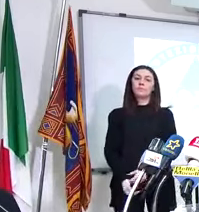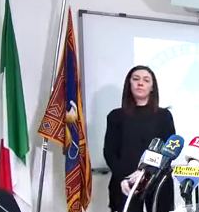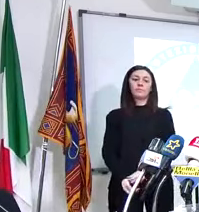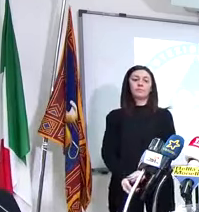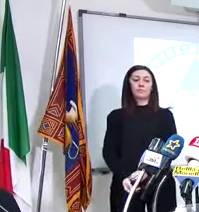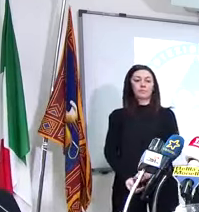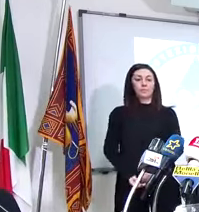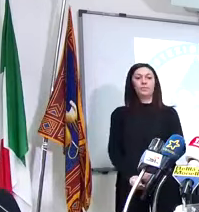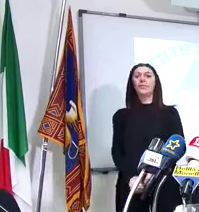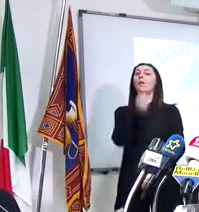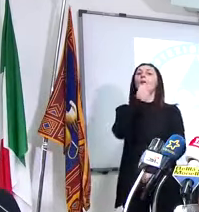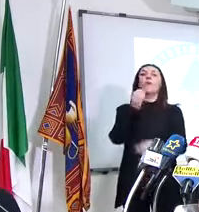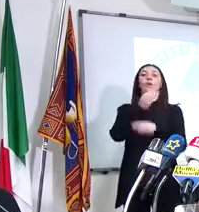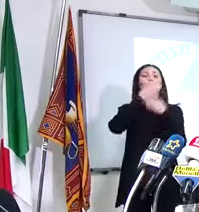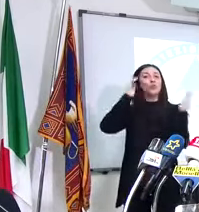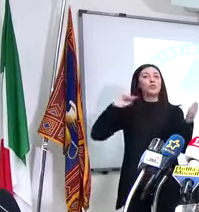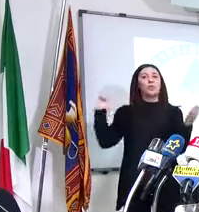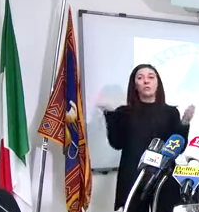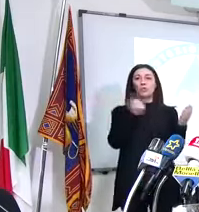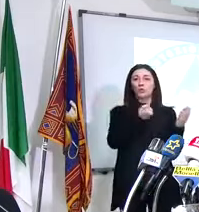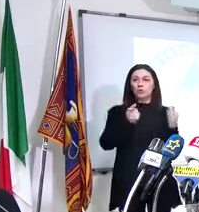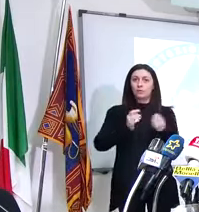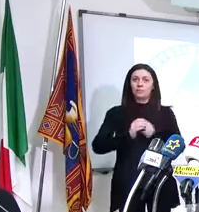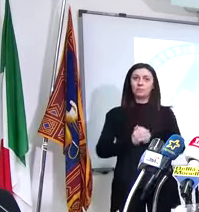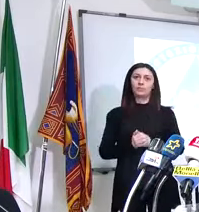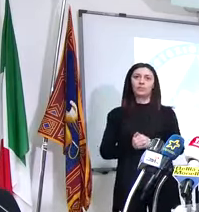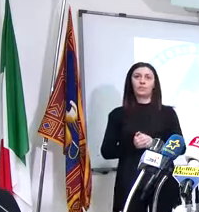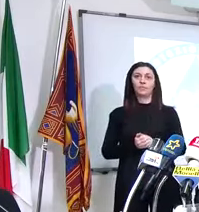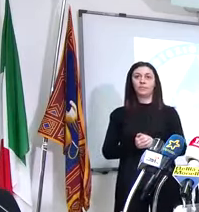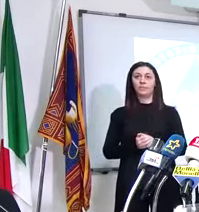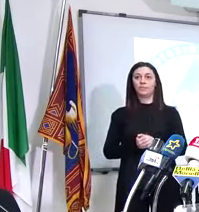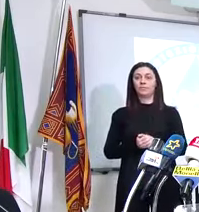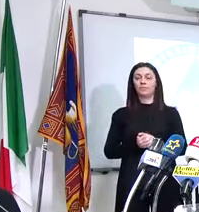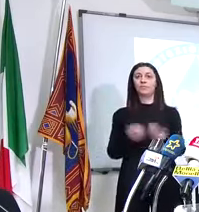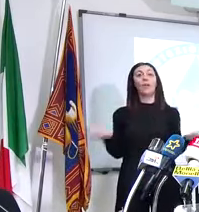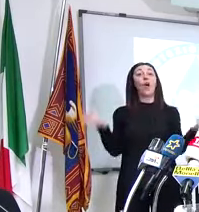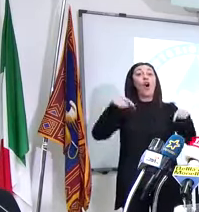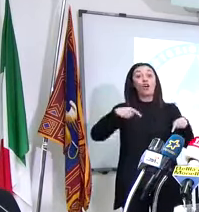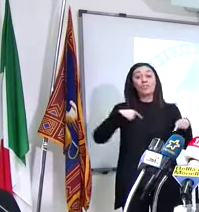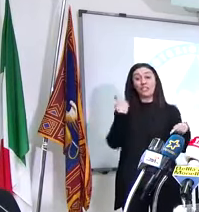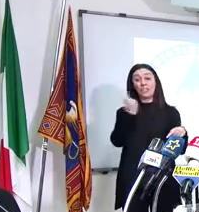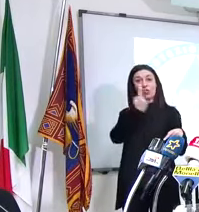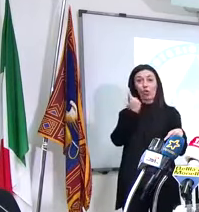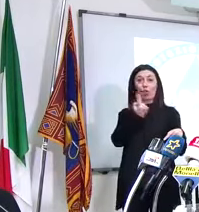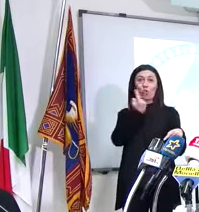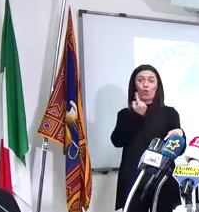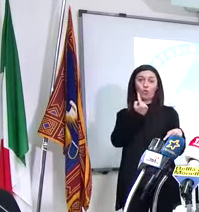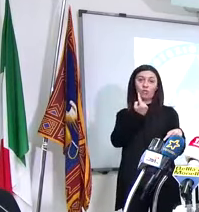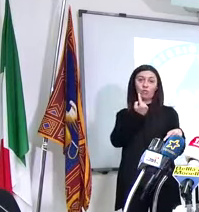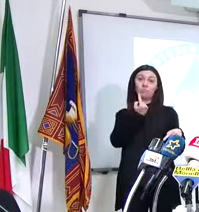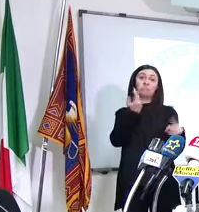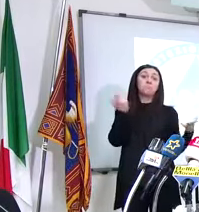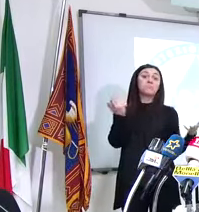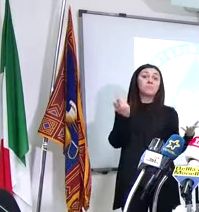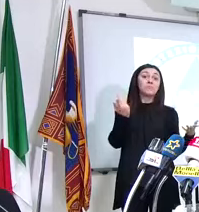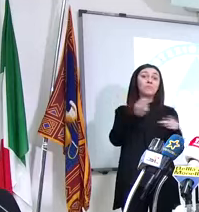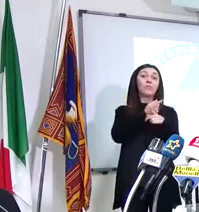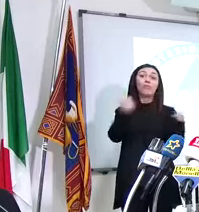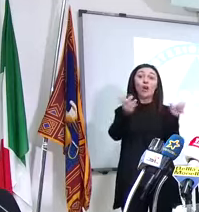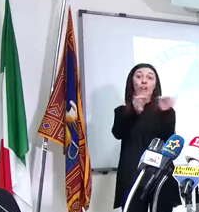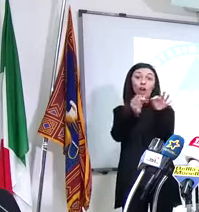buongiorno a tutti oggi sono solo e saremo anche un po più rapidi se ce lo concedete